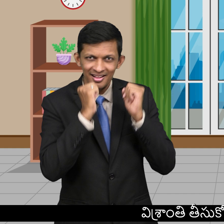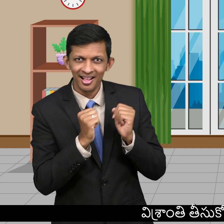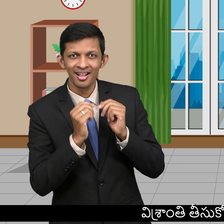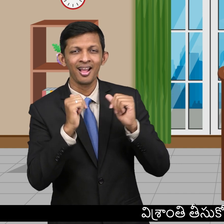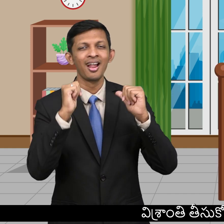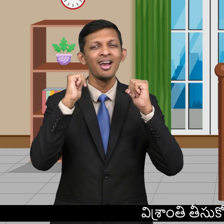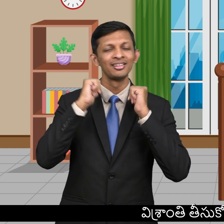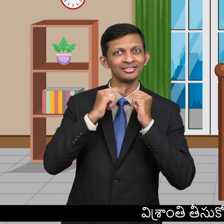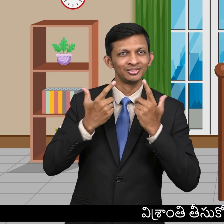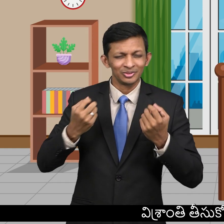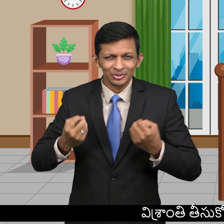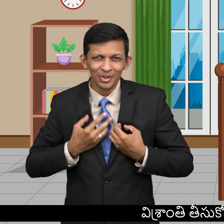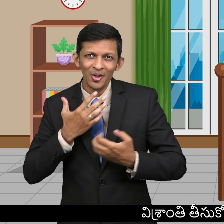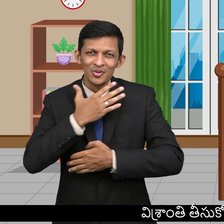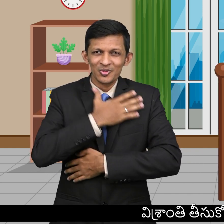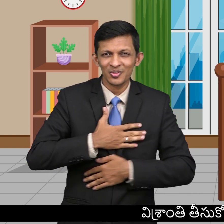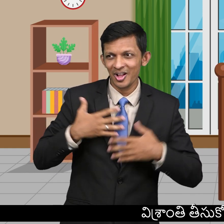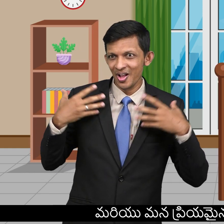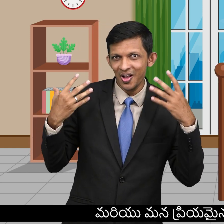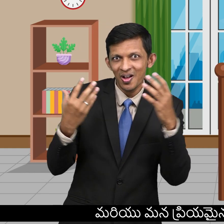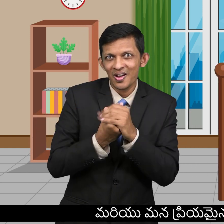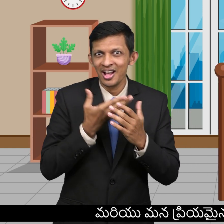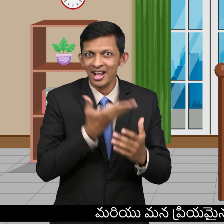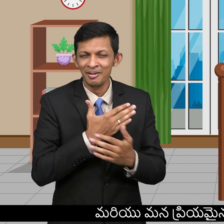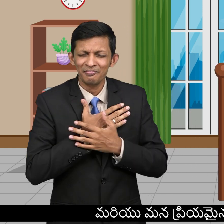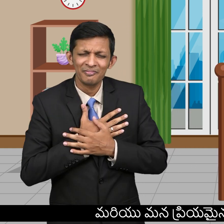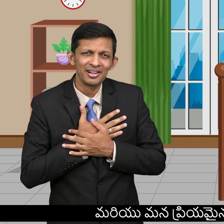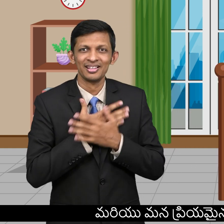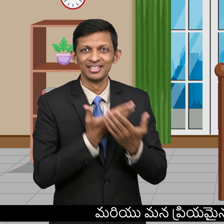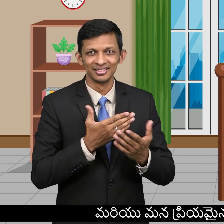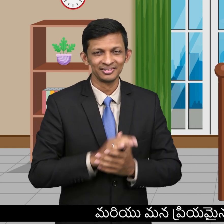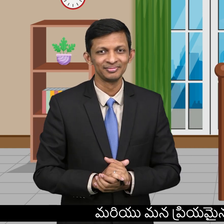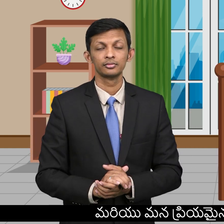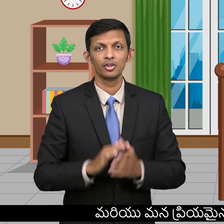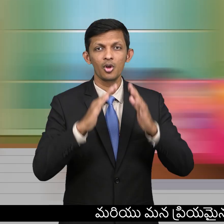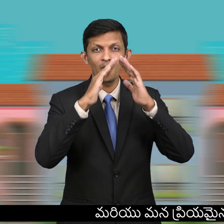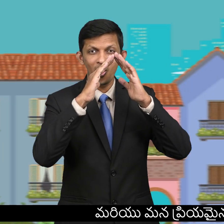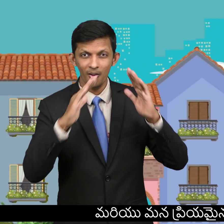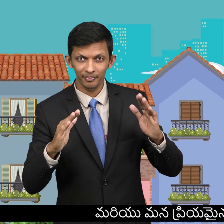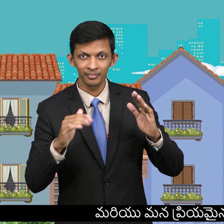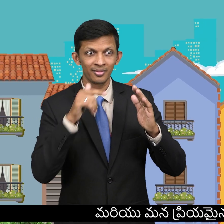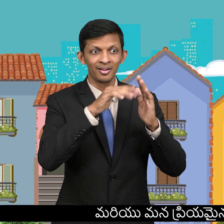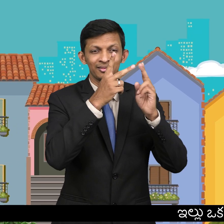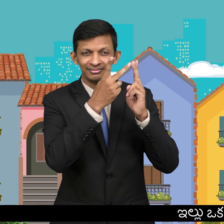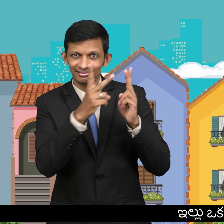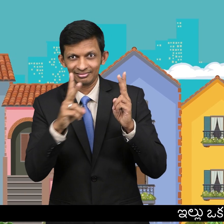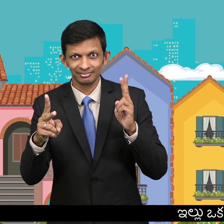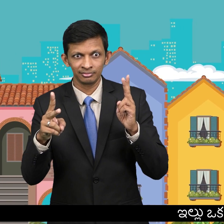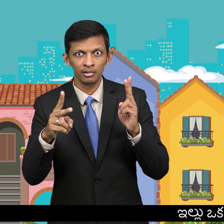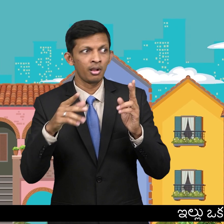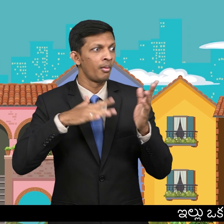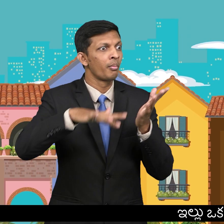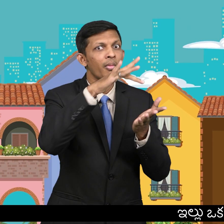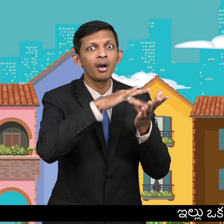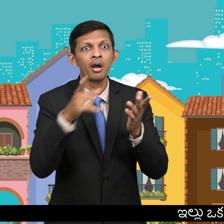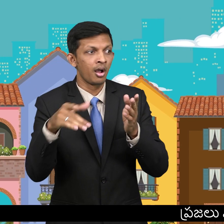విశ్రాంతి తీసుకోవడానికి, నిద్రించడానికి మరియు మన ప్రియమైన వారితో సమయాన్ని గడపడానికి ఇల్లు ఒక